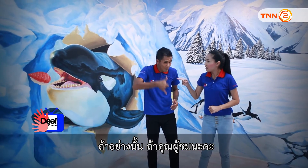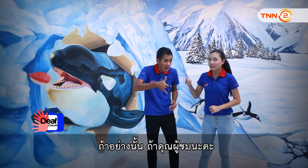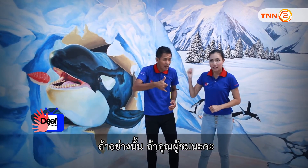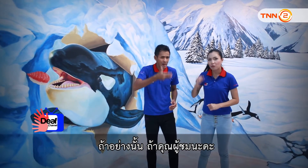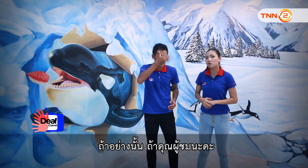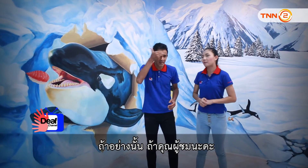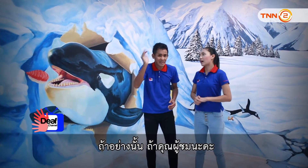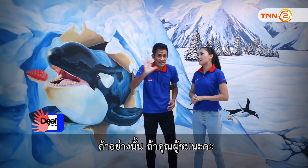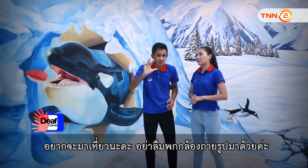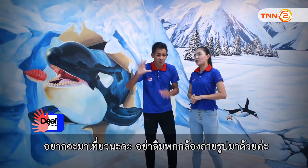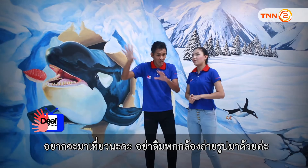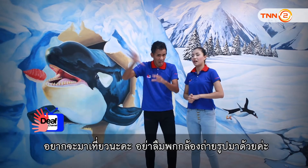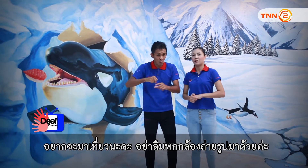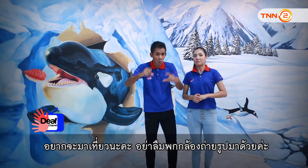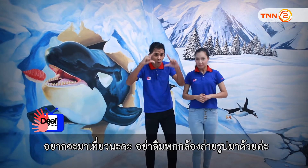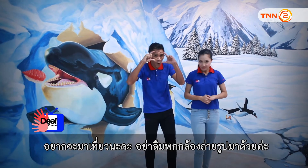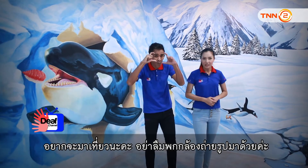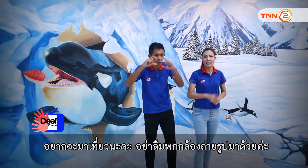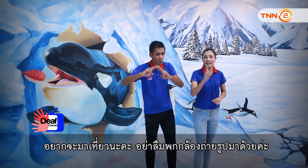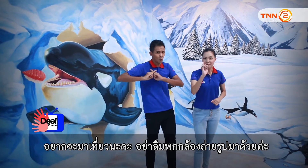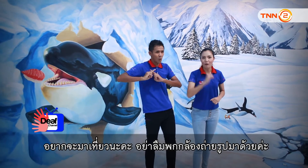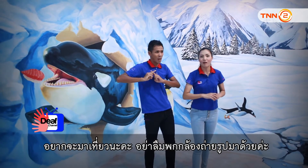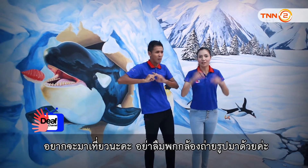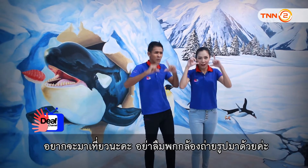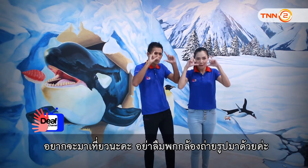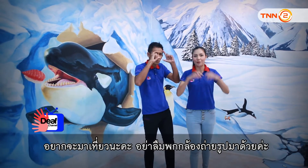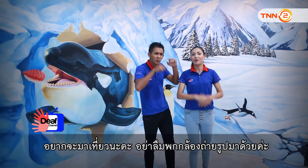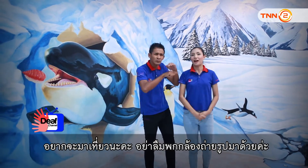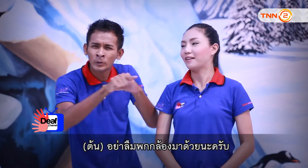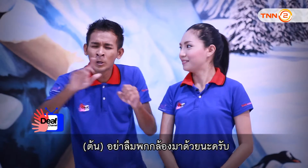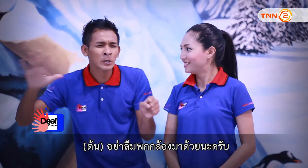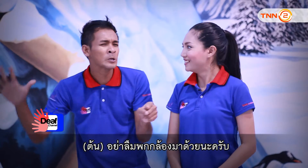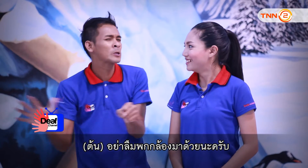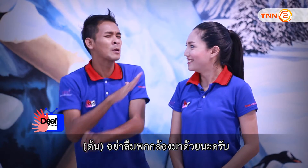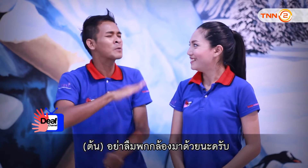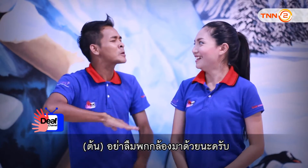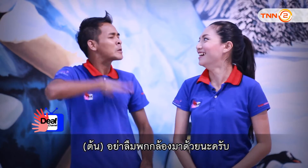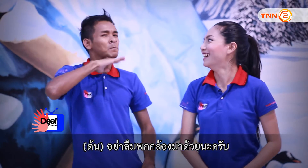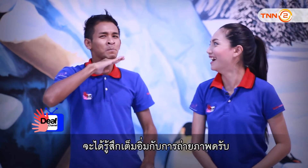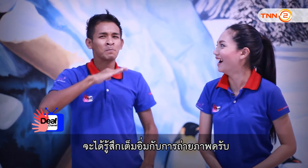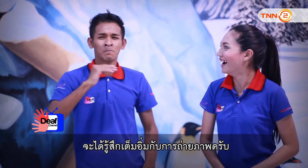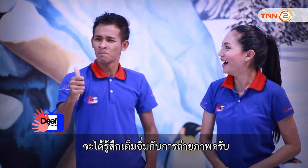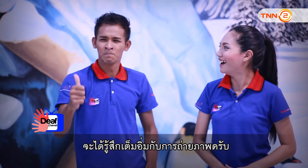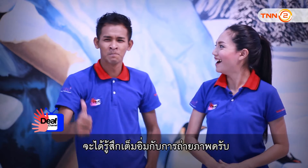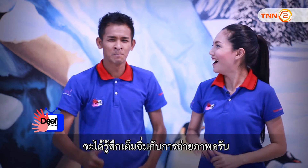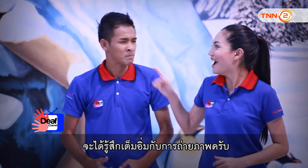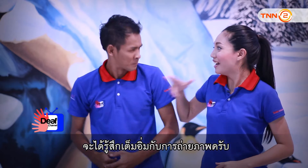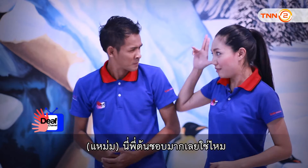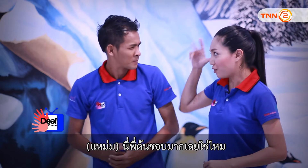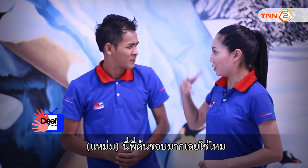ถ้าคุณผู้ชมนะคะอยากจะมาเที่ยวนะคะอย่าลืมพกกล้องถ่ายรูปมาด้วยค่ะ อย่าลืมพกกล้องมาด้วยนะครับ จะได้รู้สึกเต็มอิ่มกับถ่ายภาพ